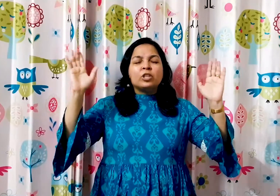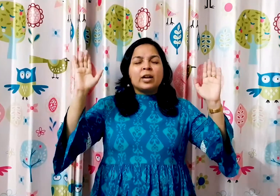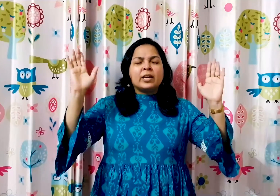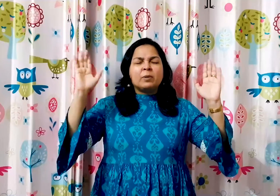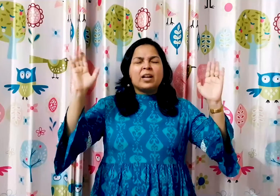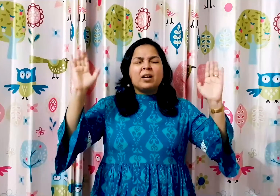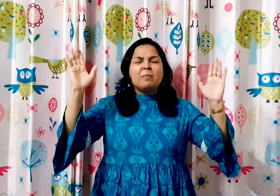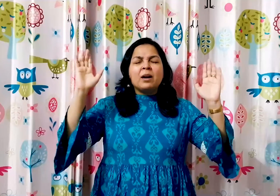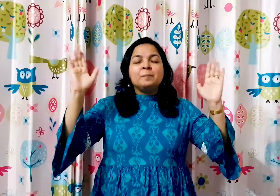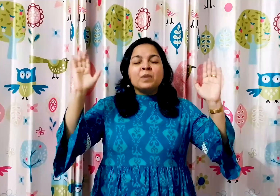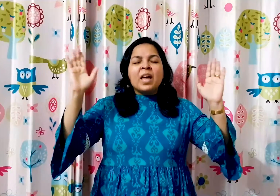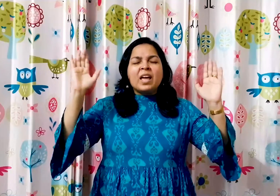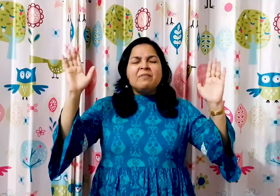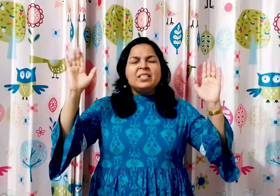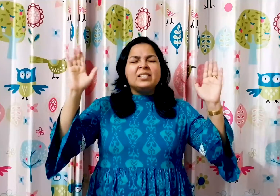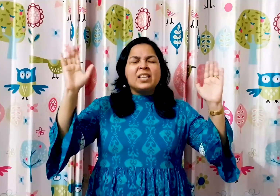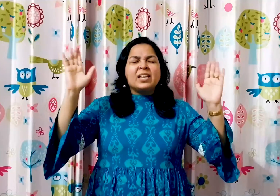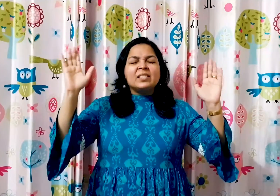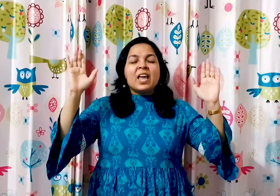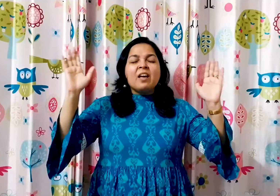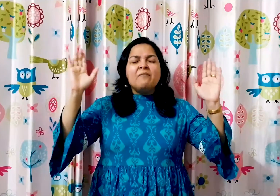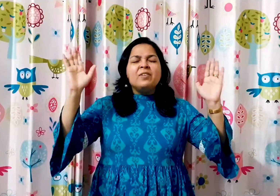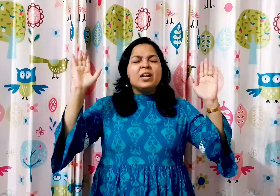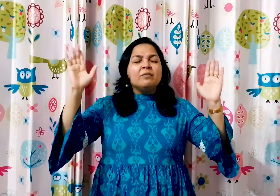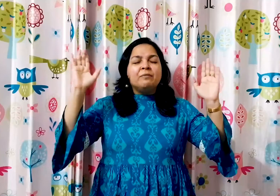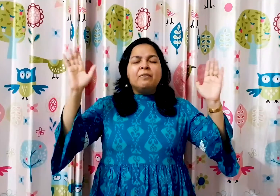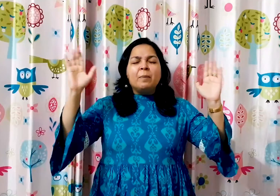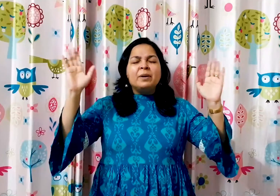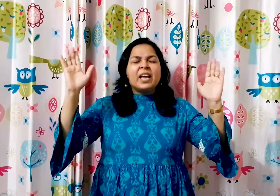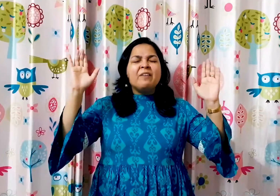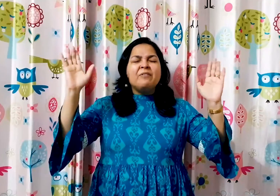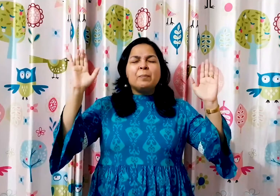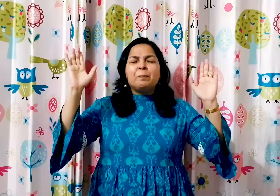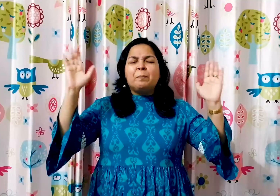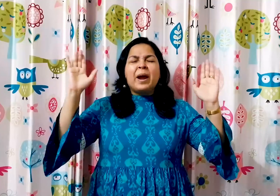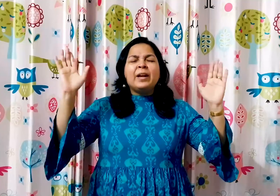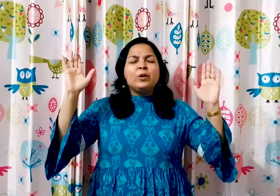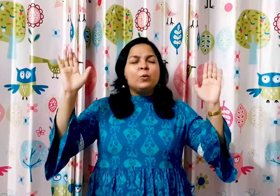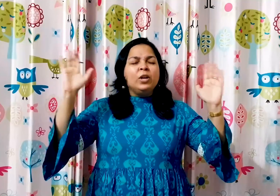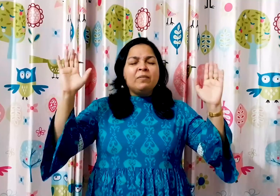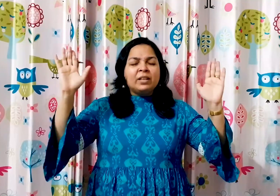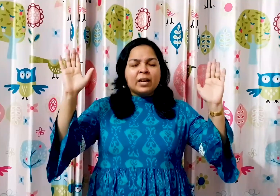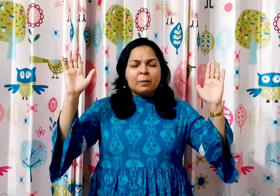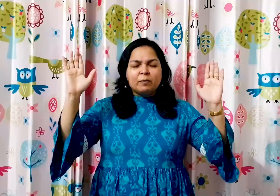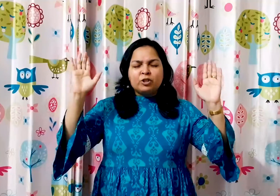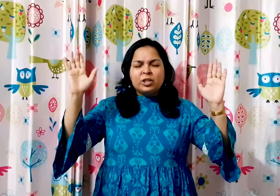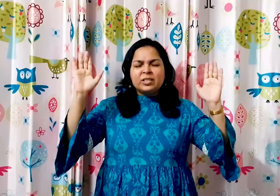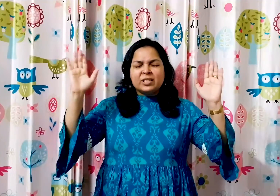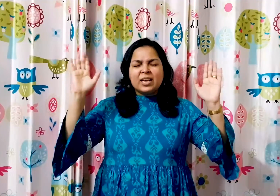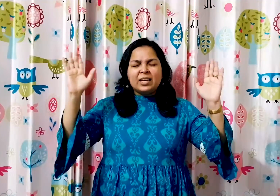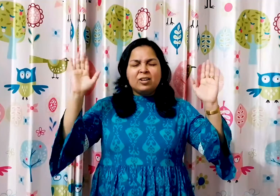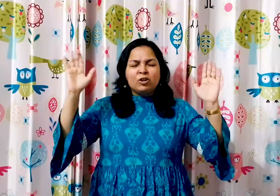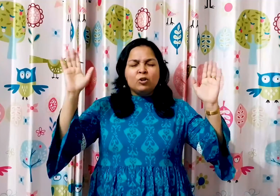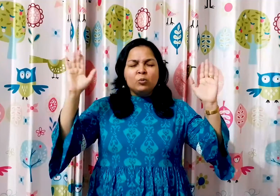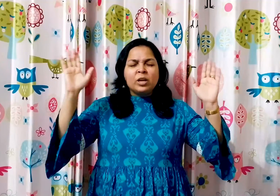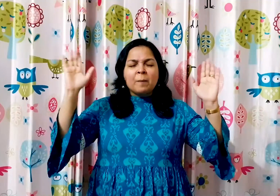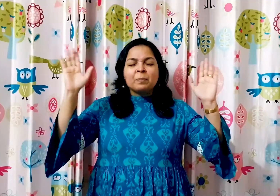दर्द को जाते कम ऑन एवरी सिकनेस एवरी इनफॉर्मिटी एवरी पेन टू लीव इन द नेम ऑफ